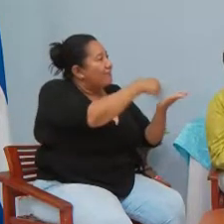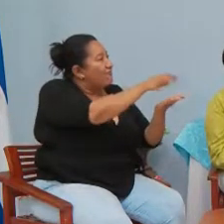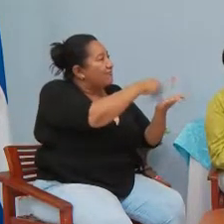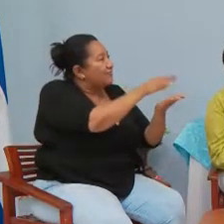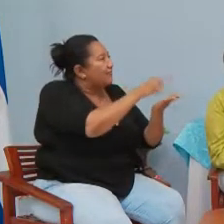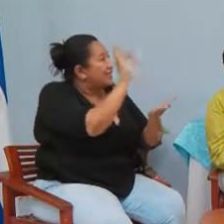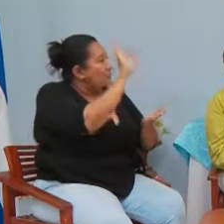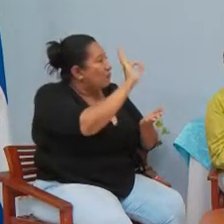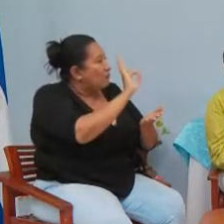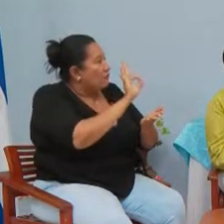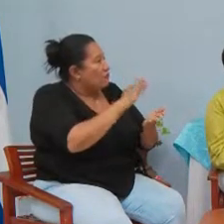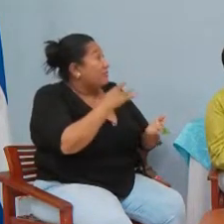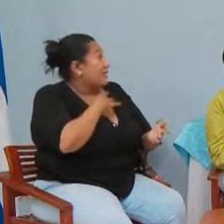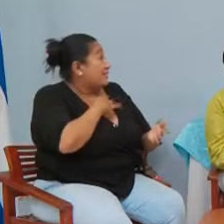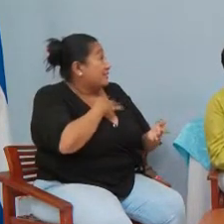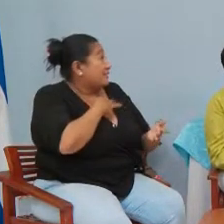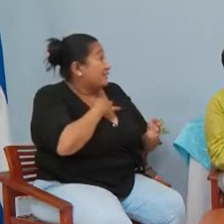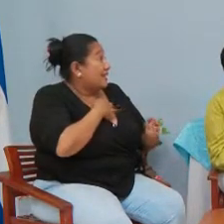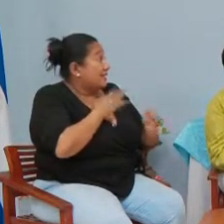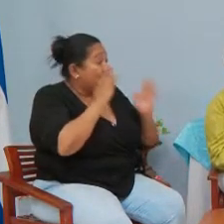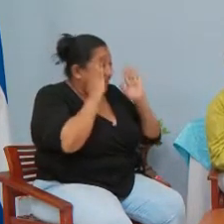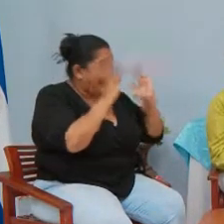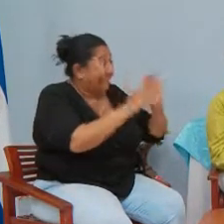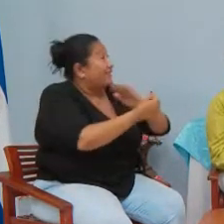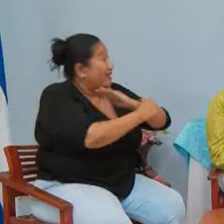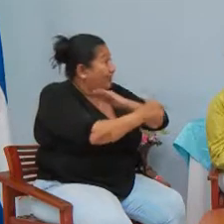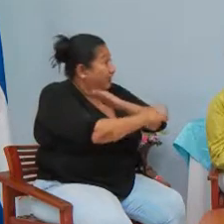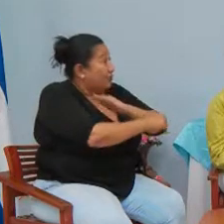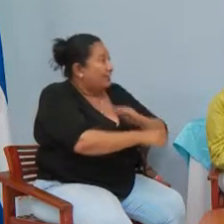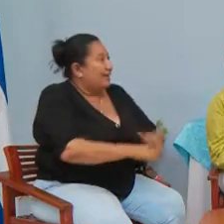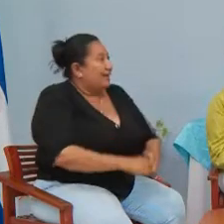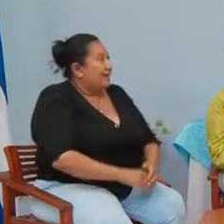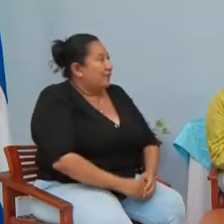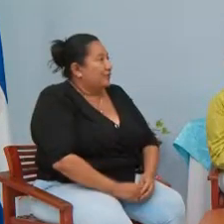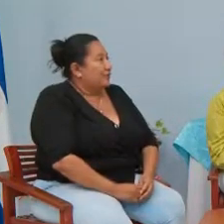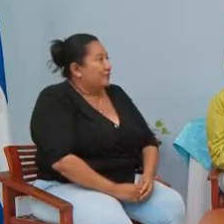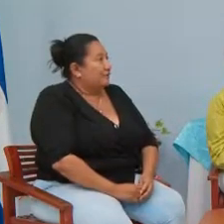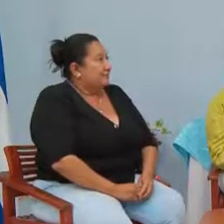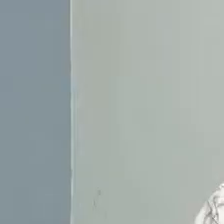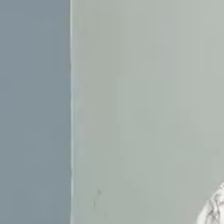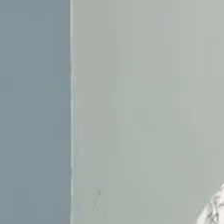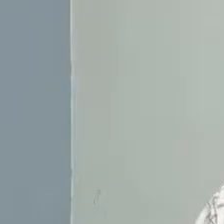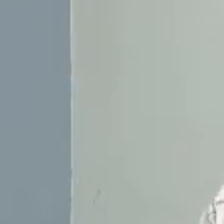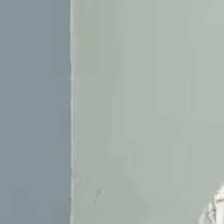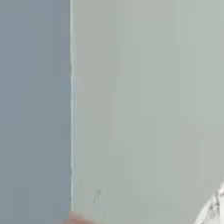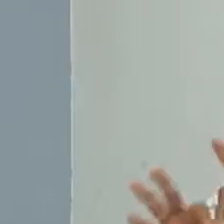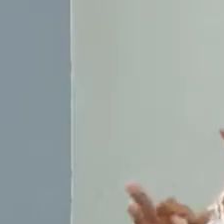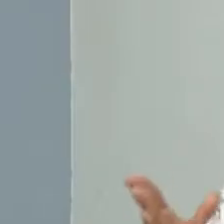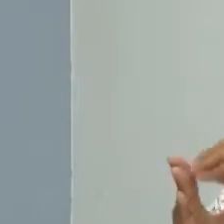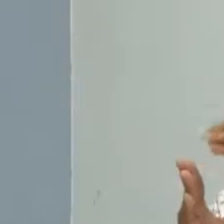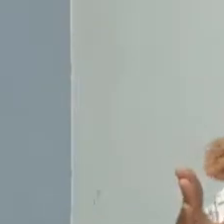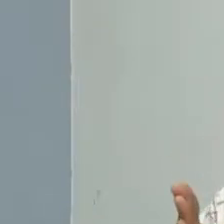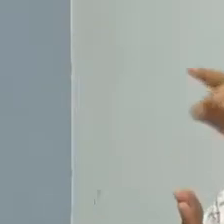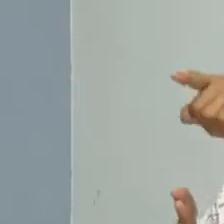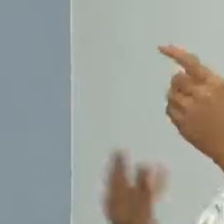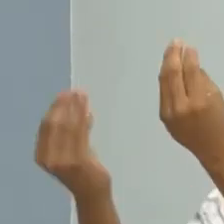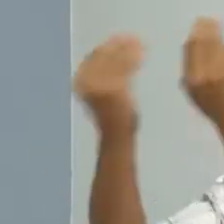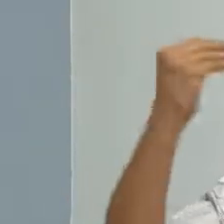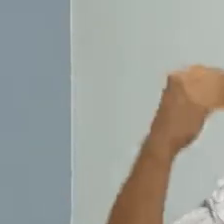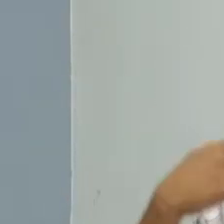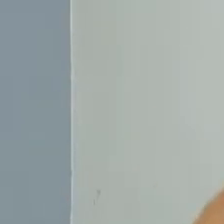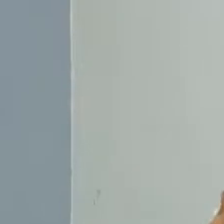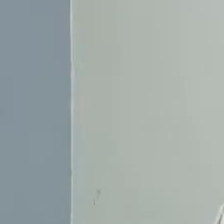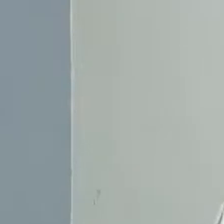métodos necesarios para atender a tus estudiantes? Claro que sí. Yo sí. Es importante